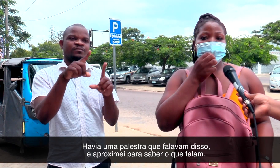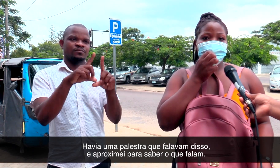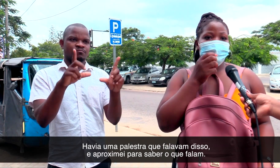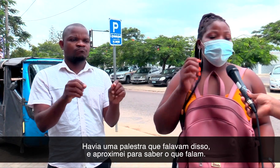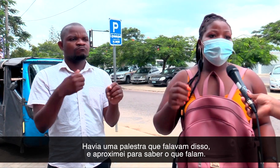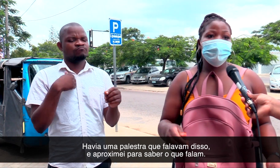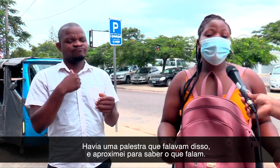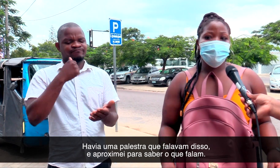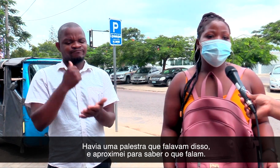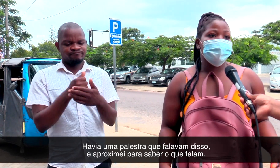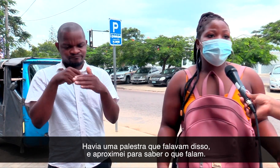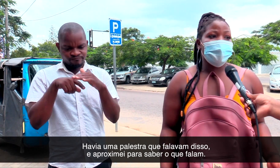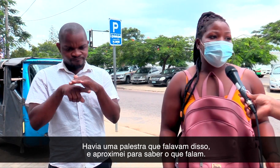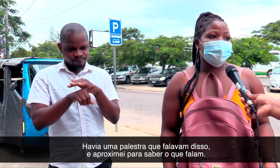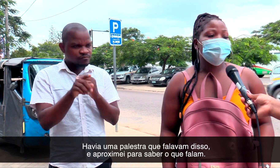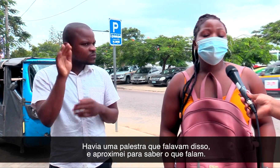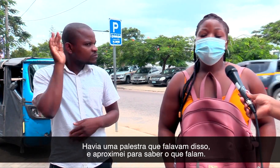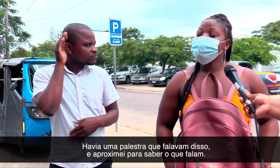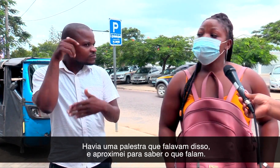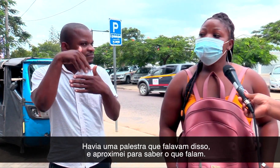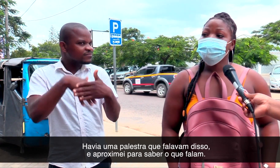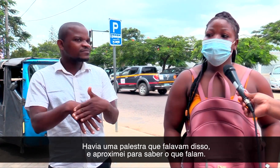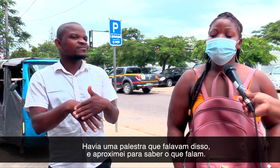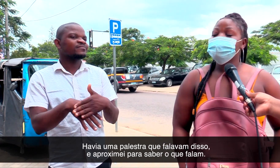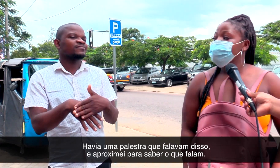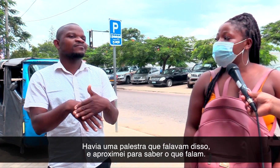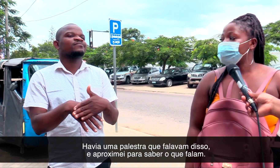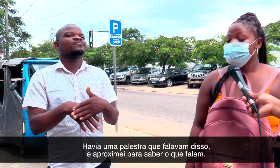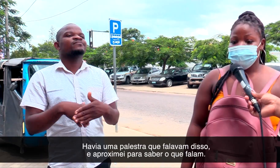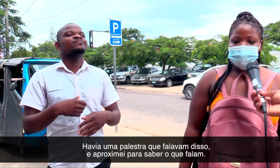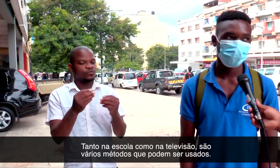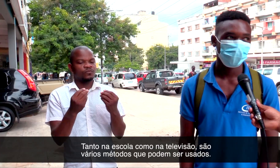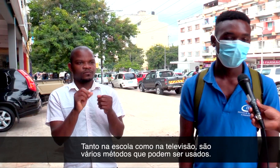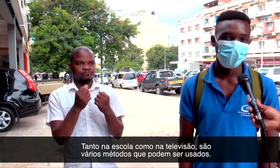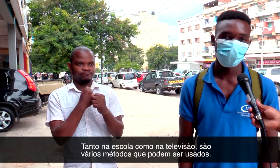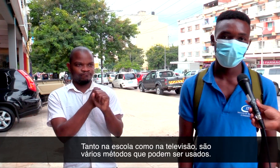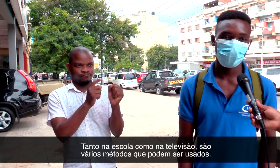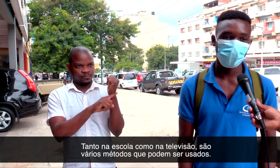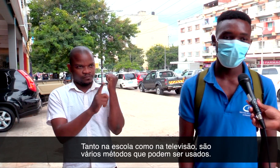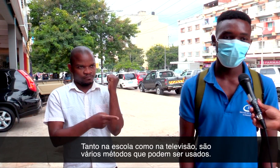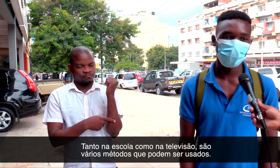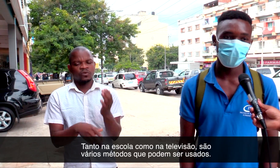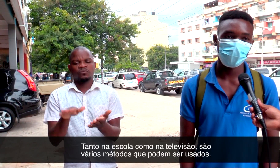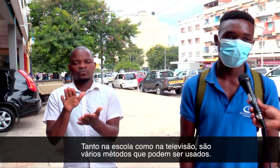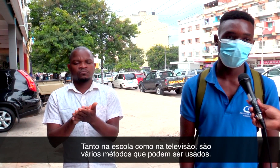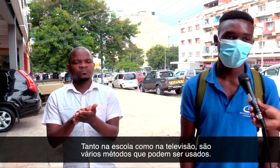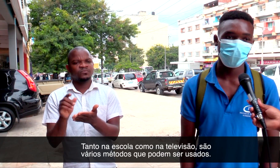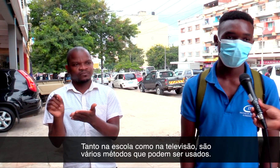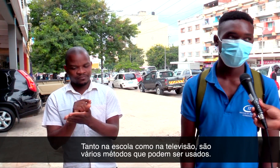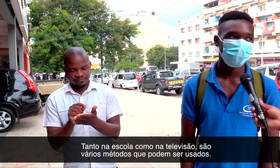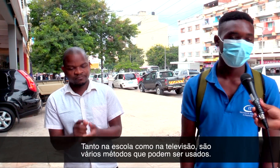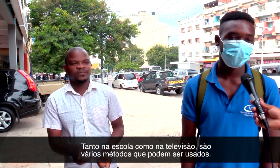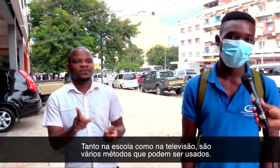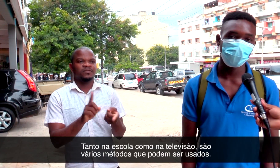eu me aproximei para saber mais do que falavam. É isso. Tanto na escola como na